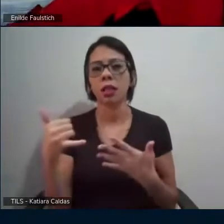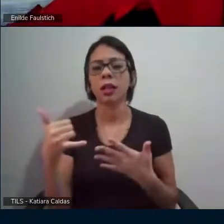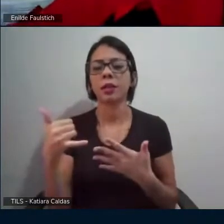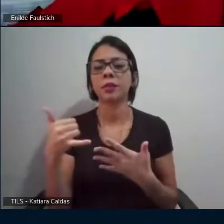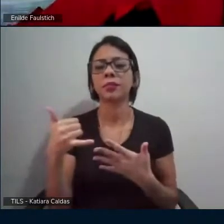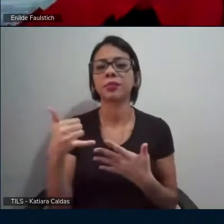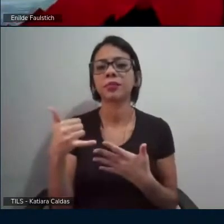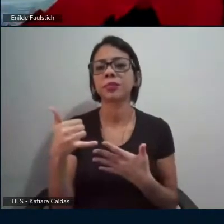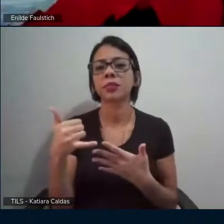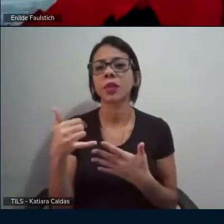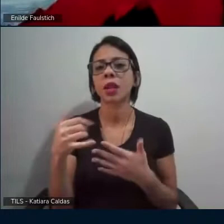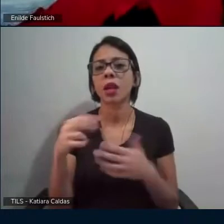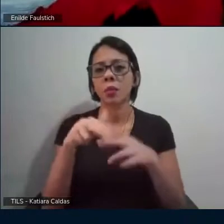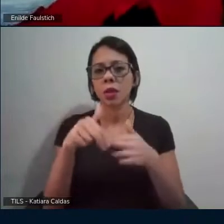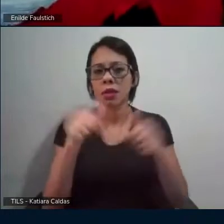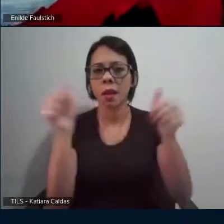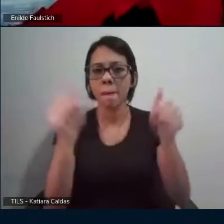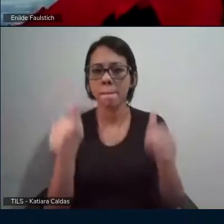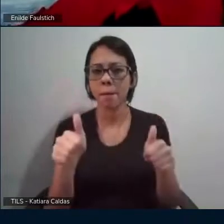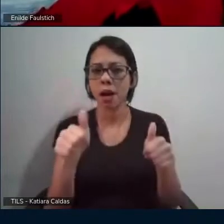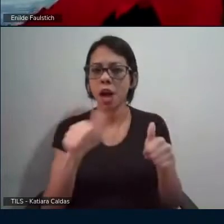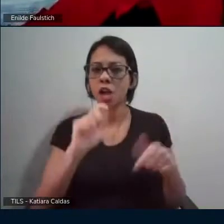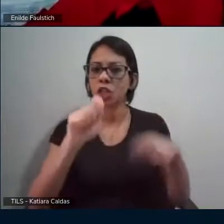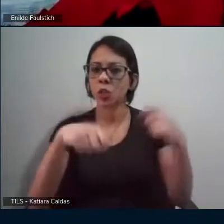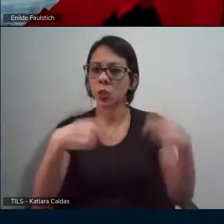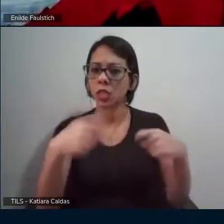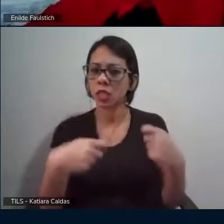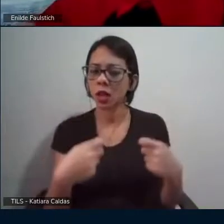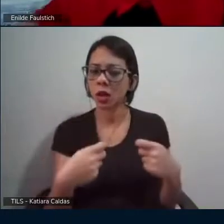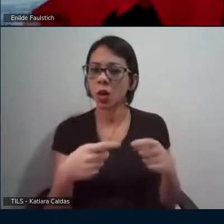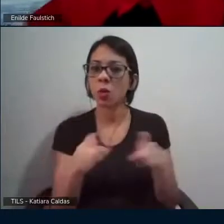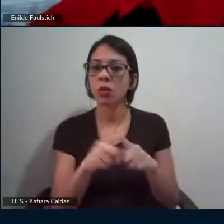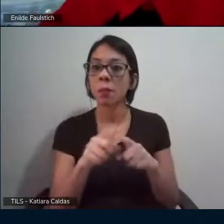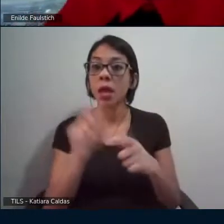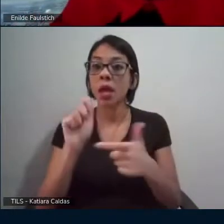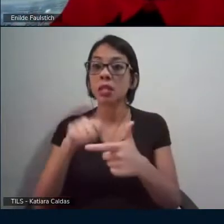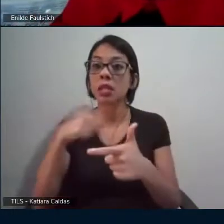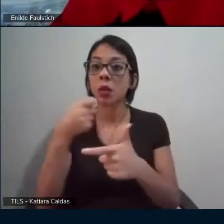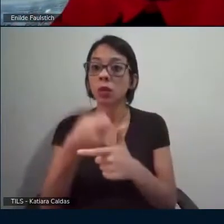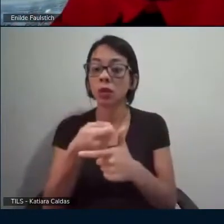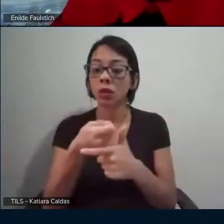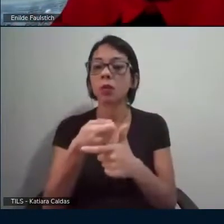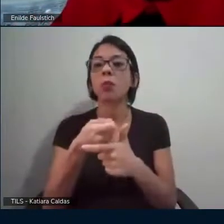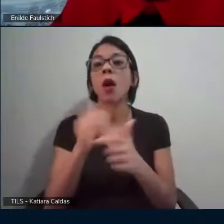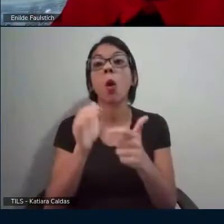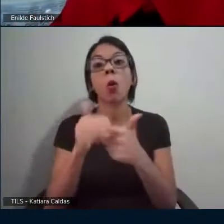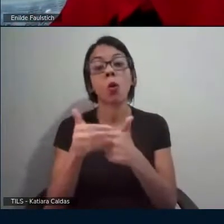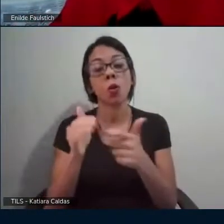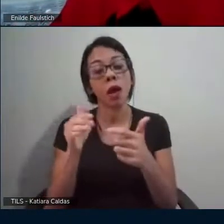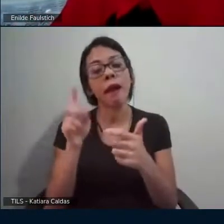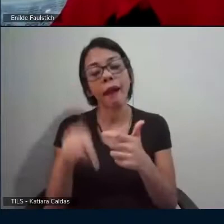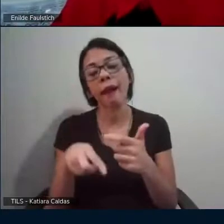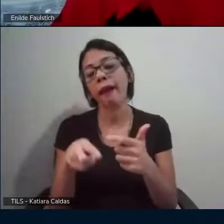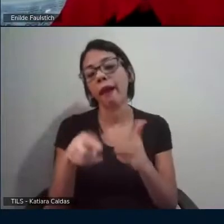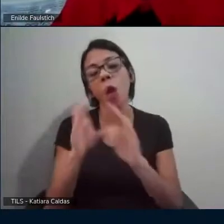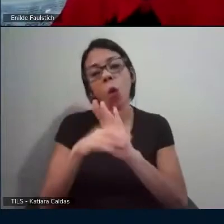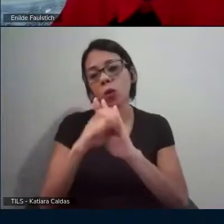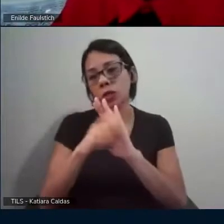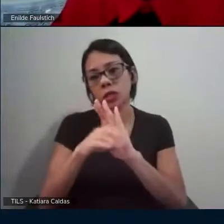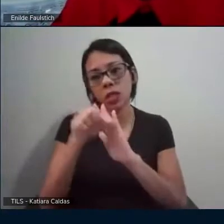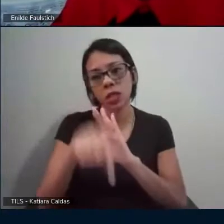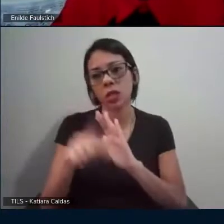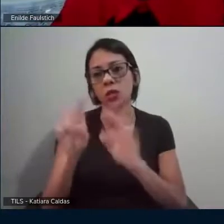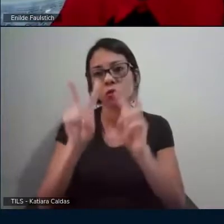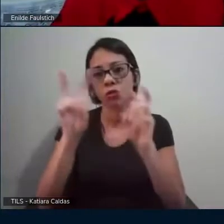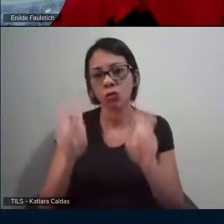partir das imagens do sinal e do sinal termo, né, que é um conceito que traz muito sobre